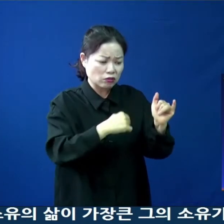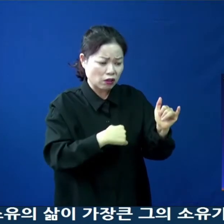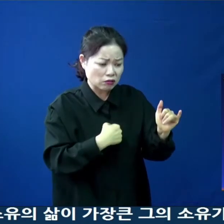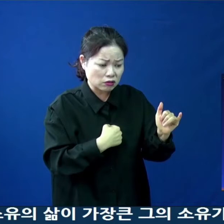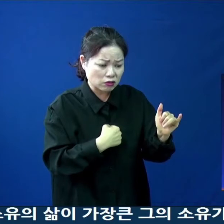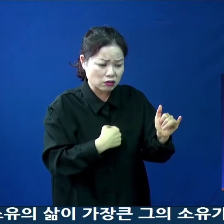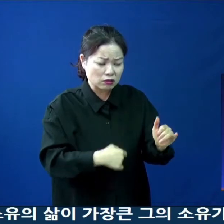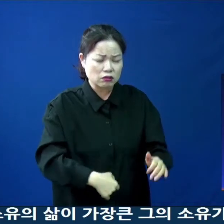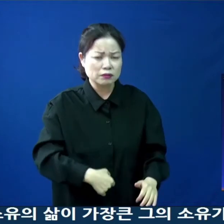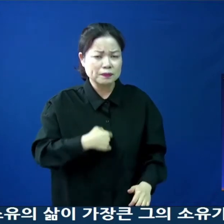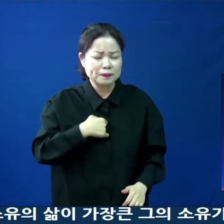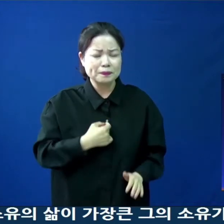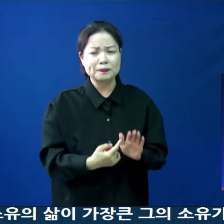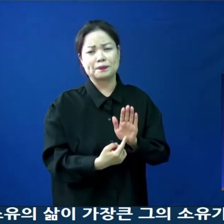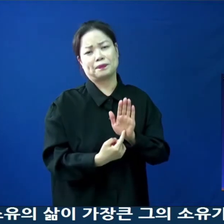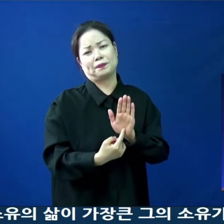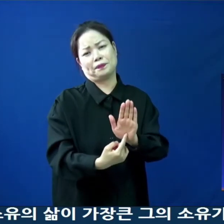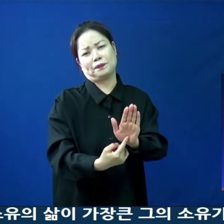자신들의 의를 세우려고